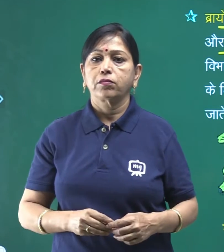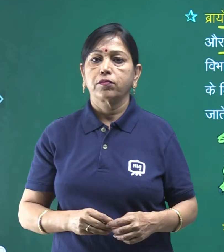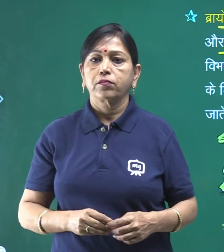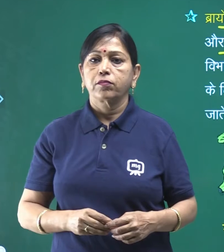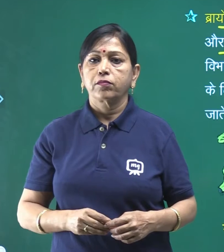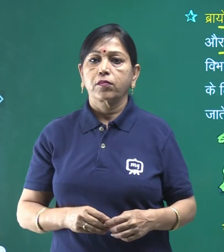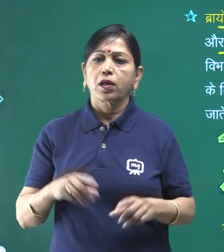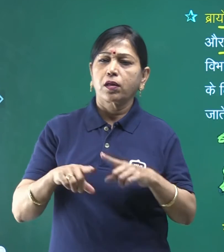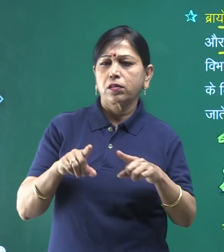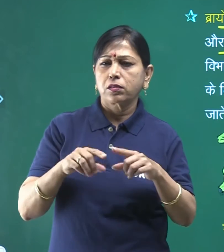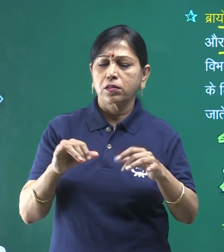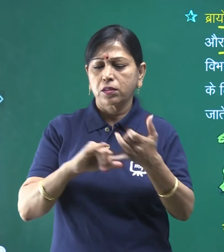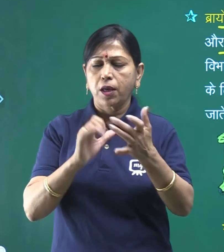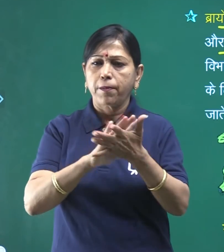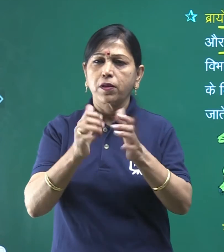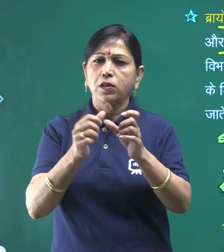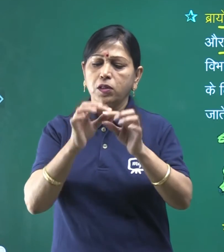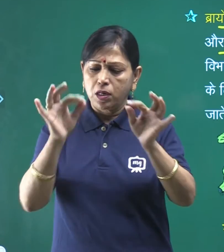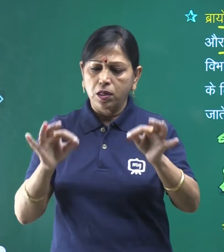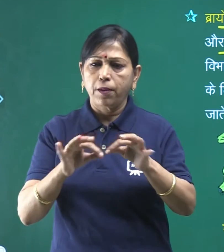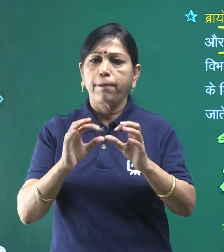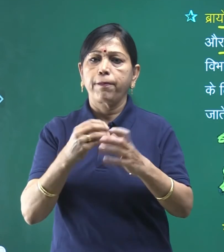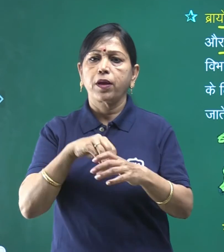जैसी संरचना में